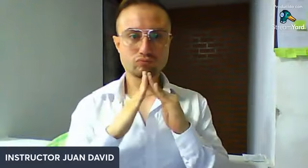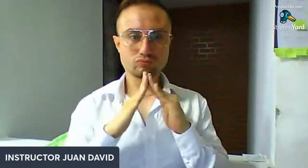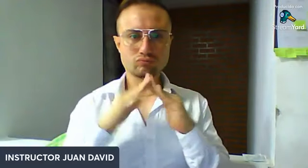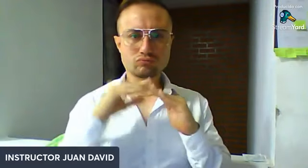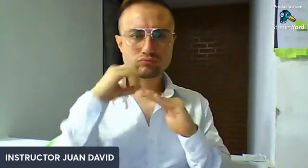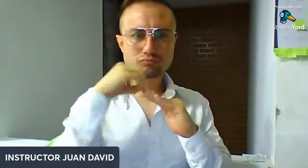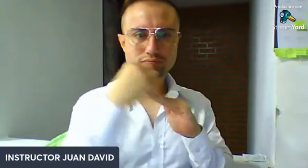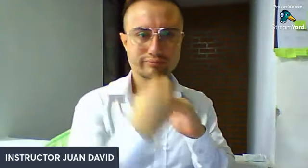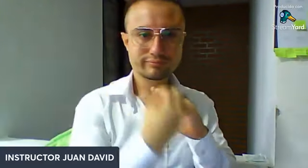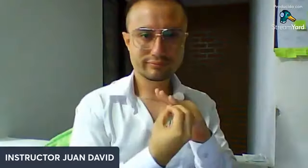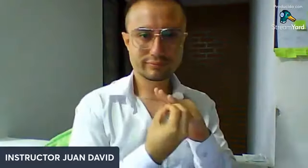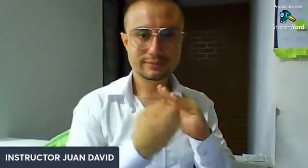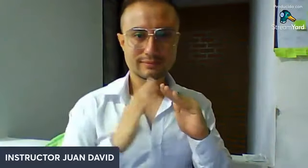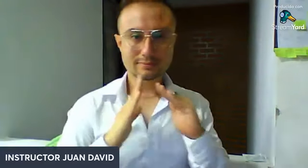Seña de Belén.